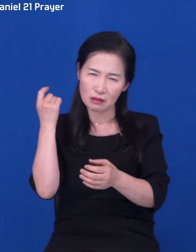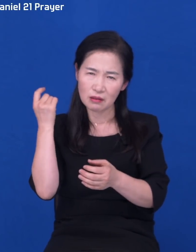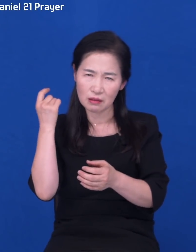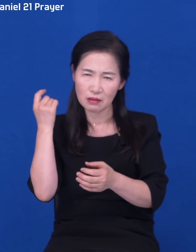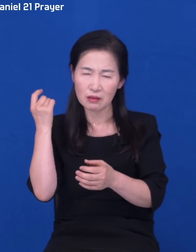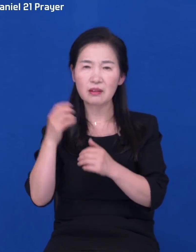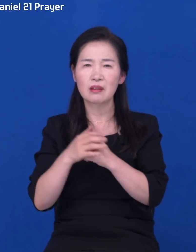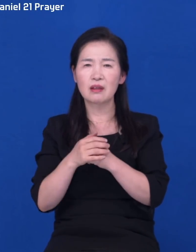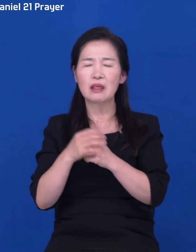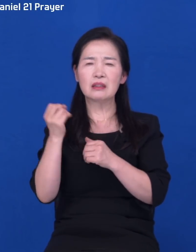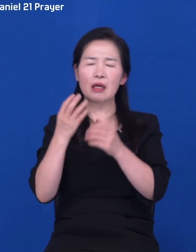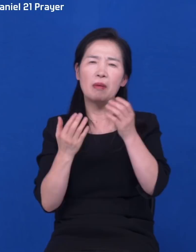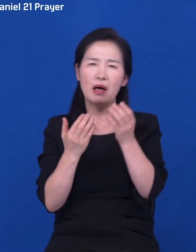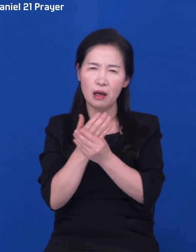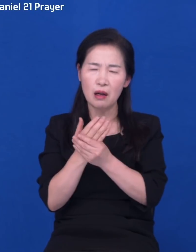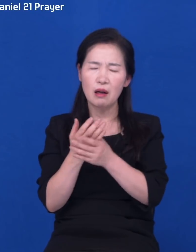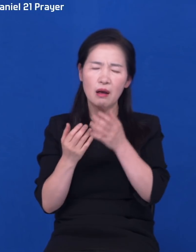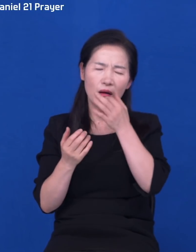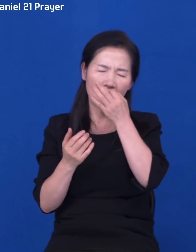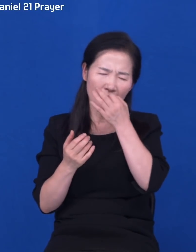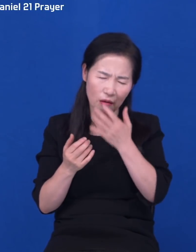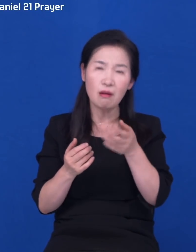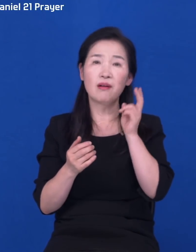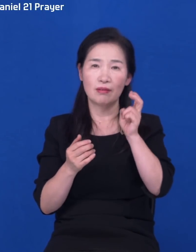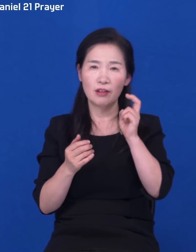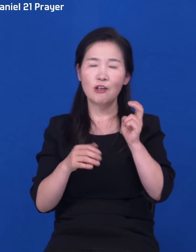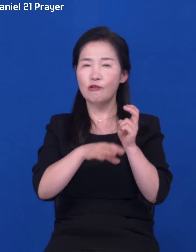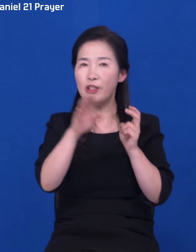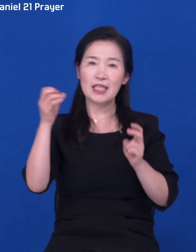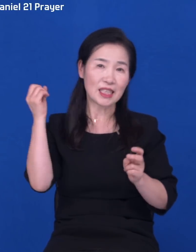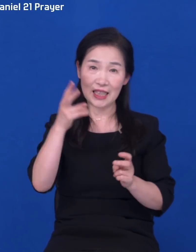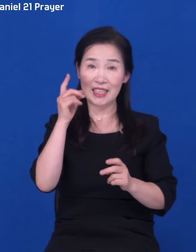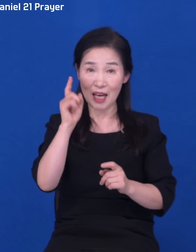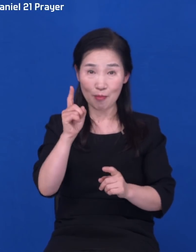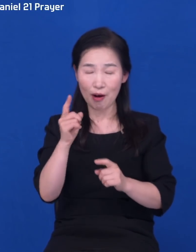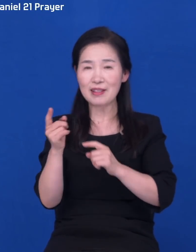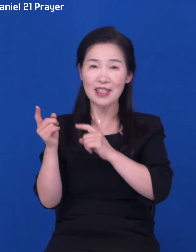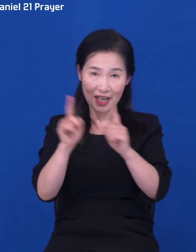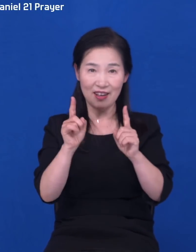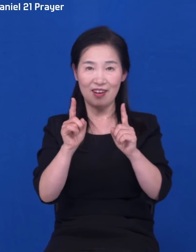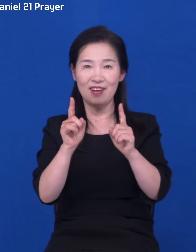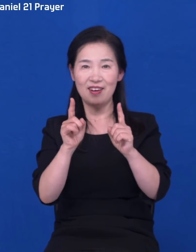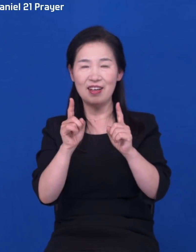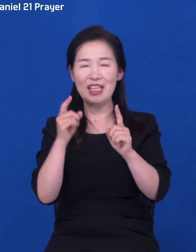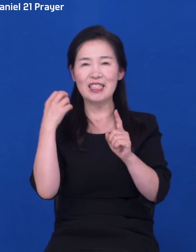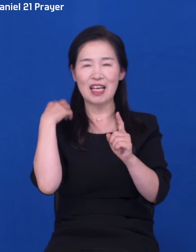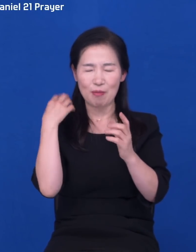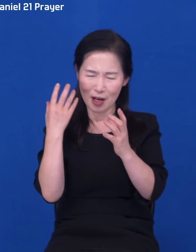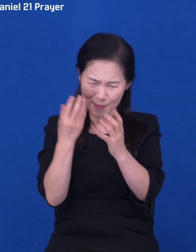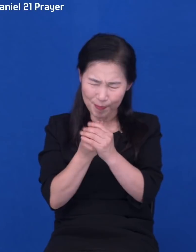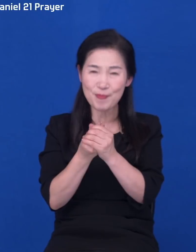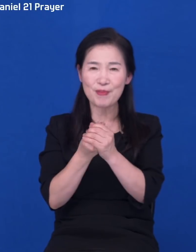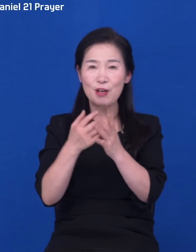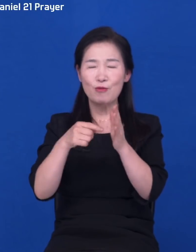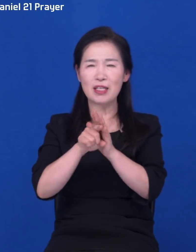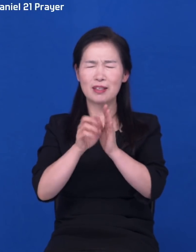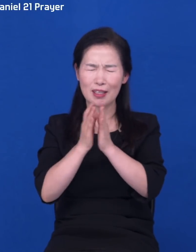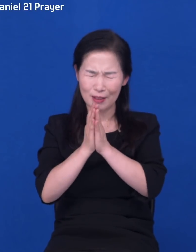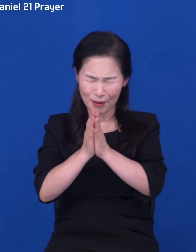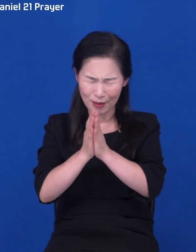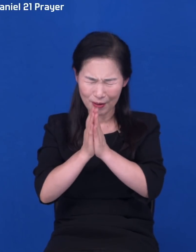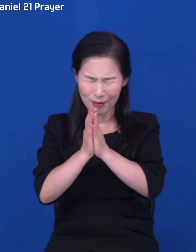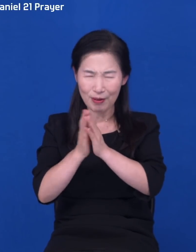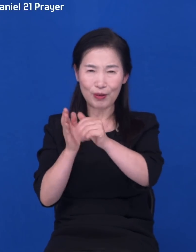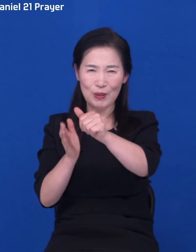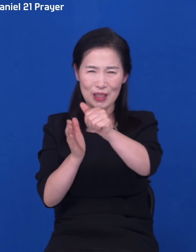재발해서 힘들 텐데 우리 다시 한번 살려서 또 이제 사명을 다하길 수 있게 해달라고 기도를 막 요청을